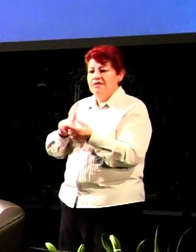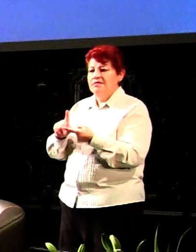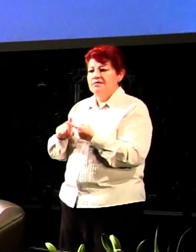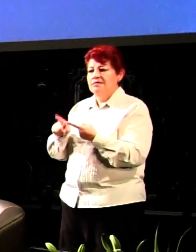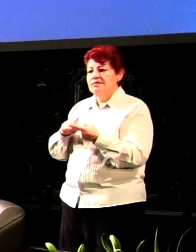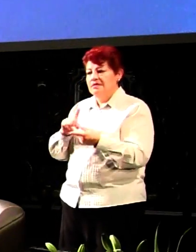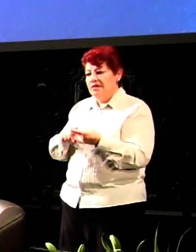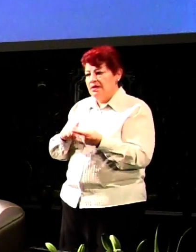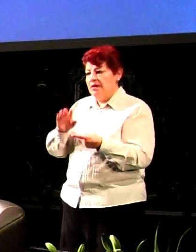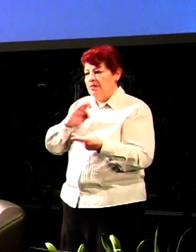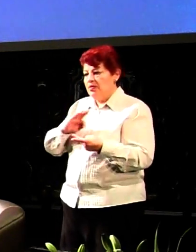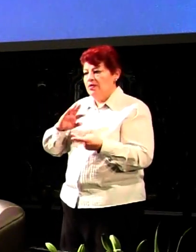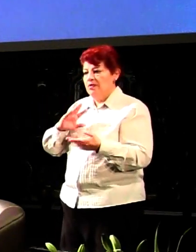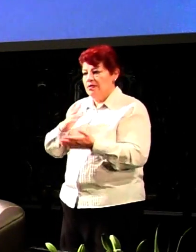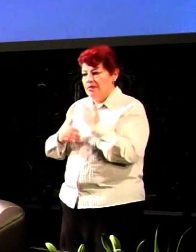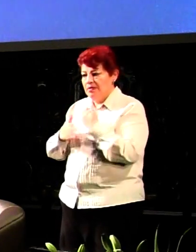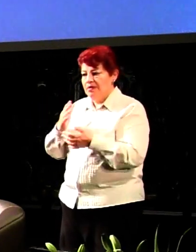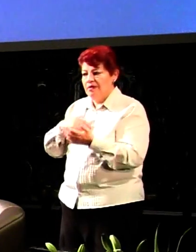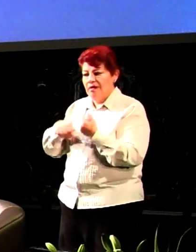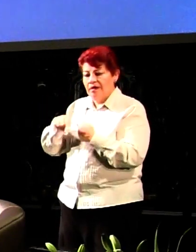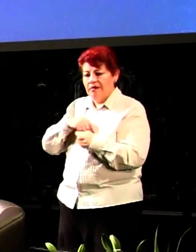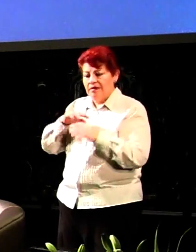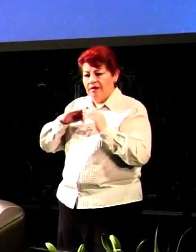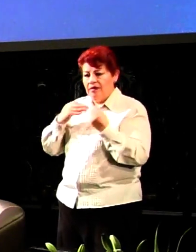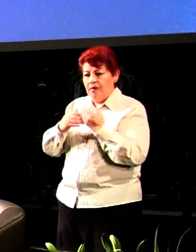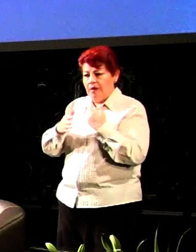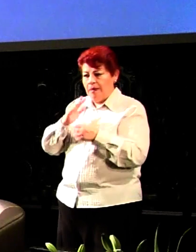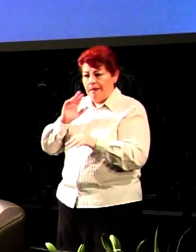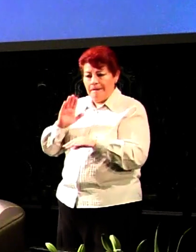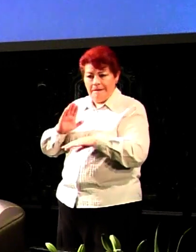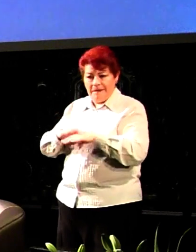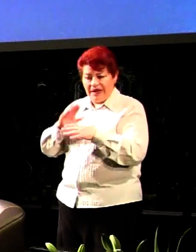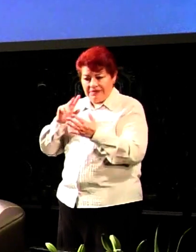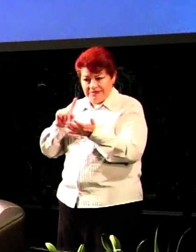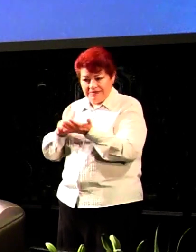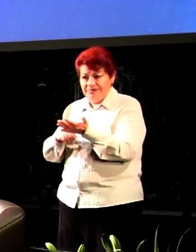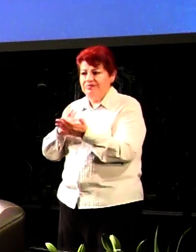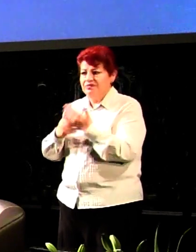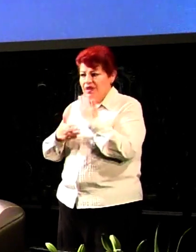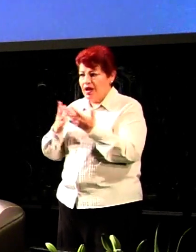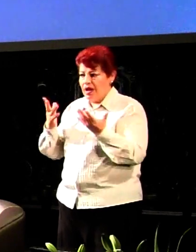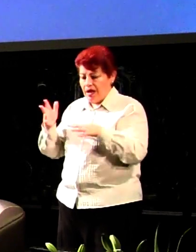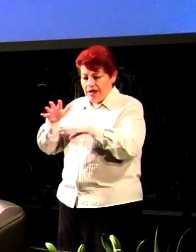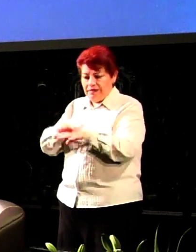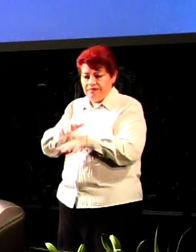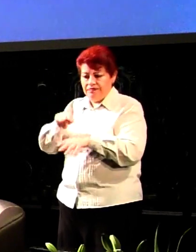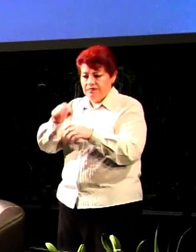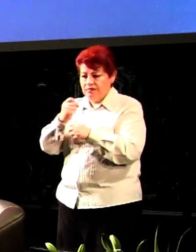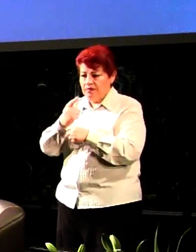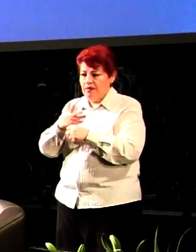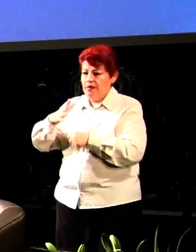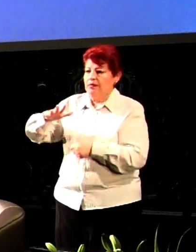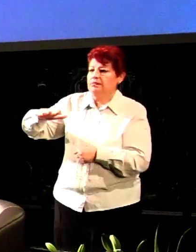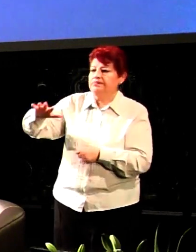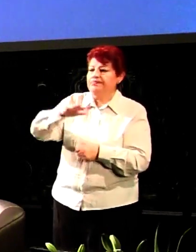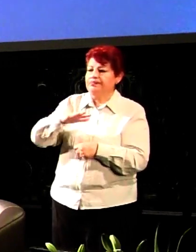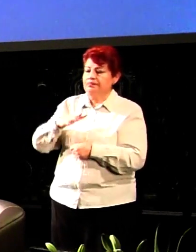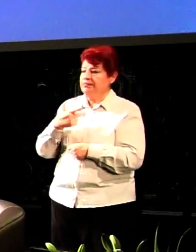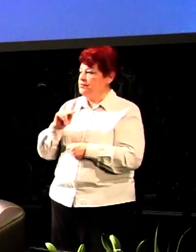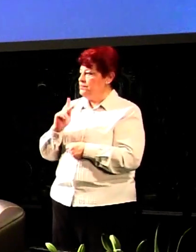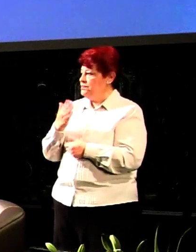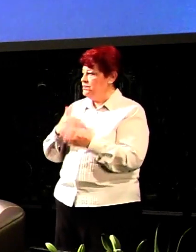y podemos empezarnos a manejar en una manera más efectiva para integrarnos mejor en una sociedad. Pero antes de